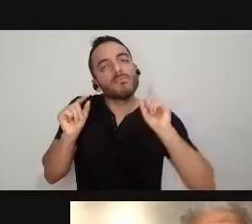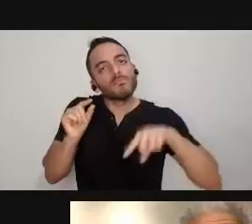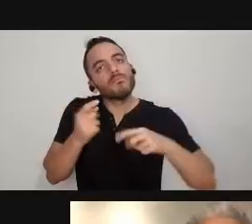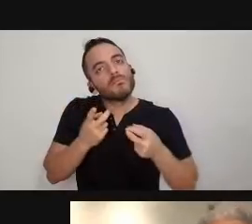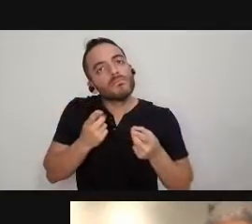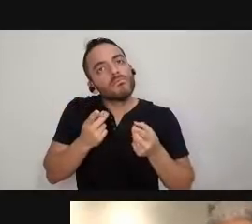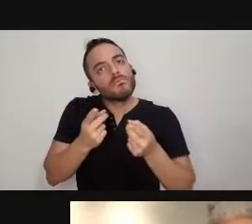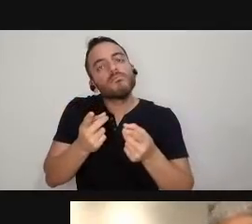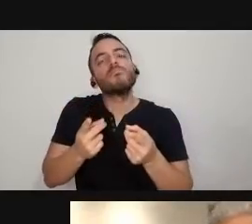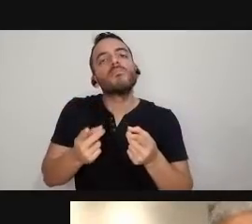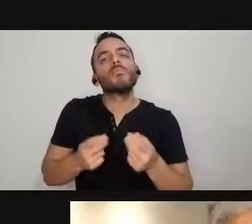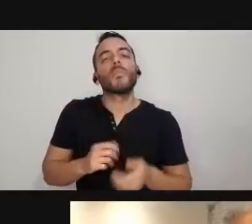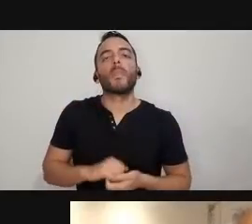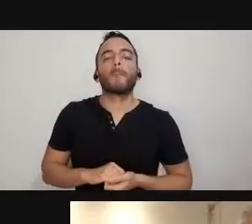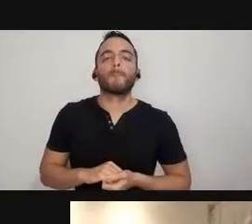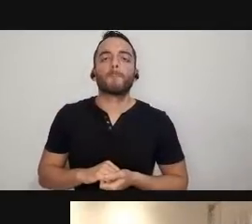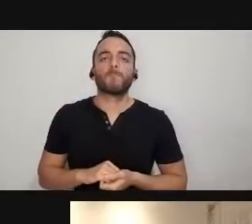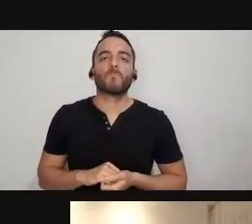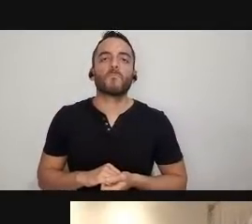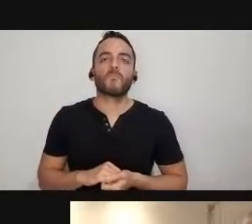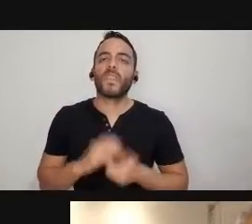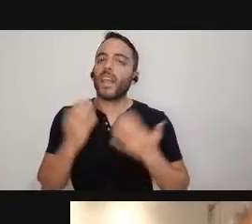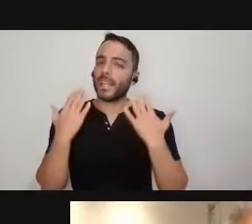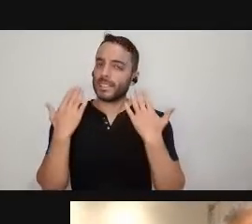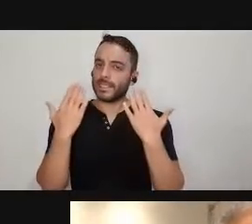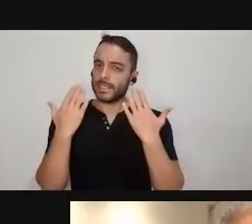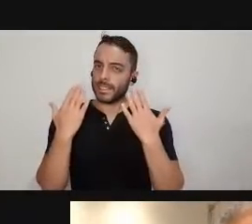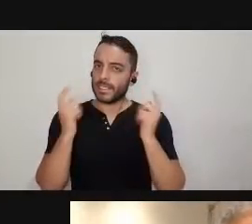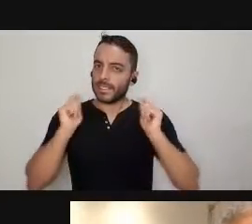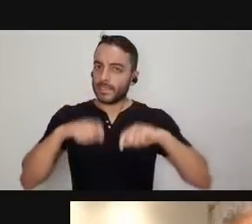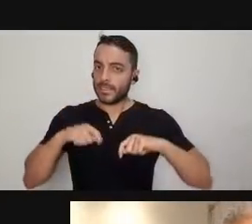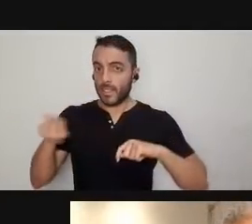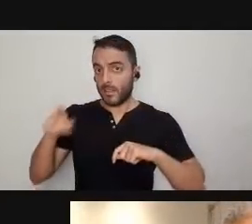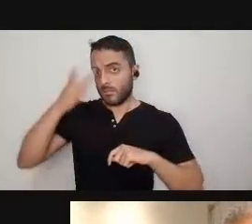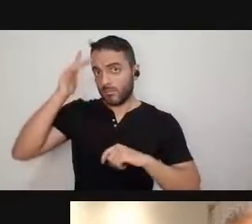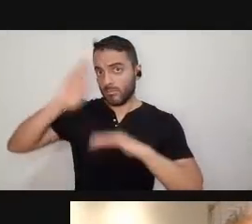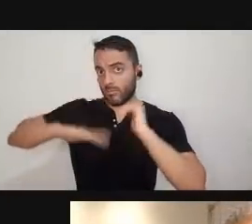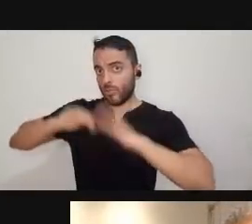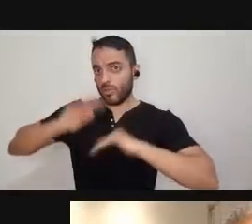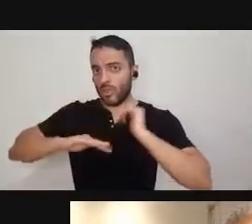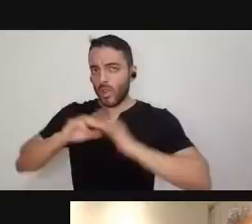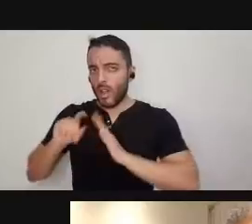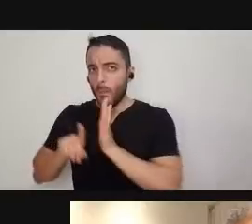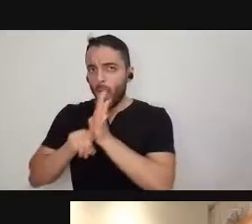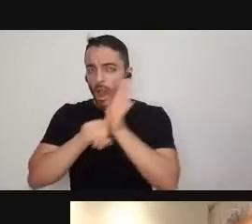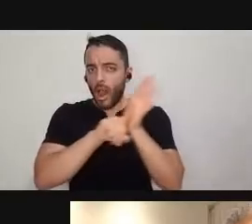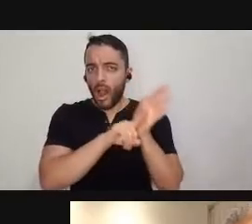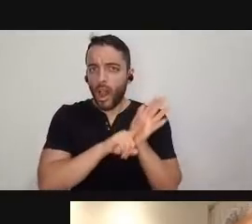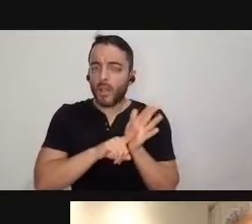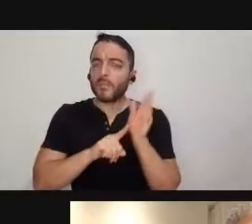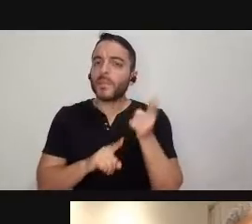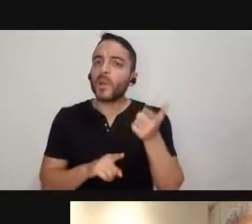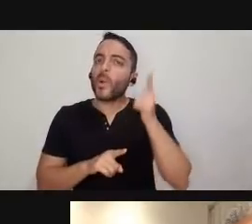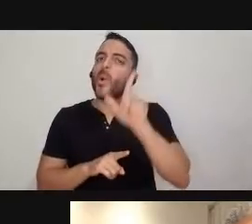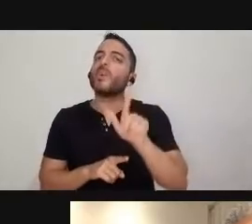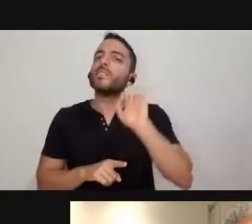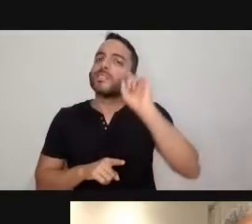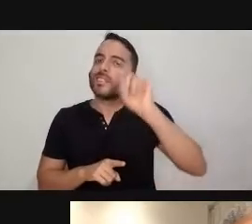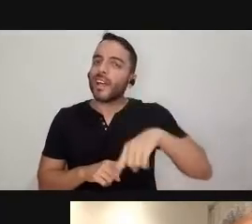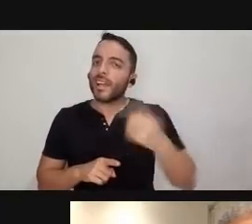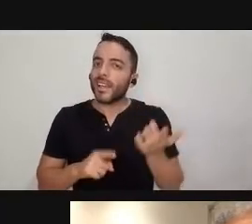de que a análise, a psicanálise se incumbe de dar de corporificar, de dar